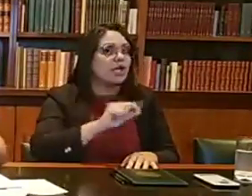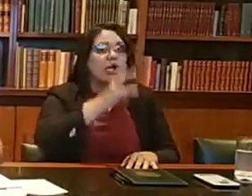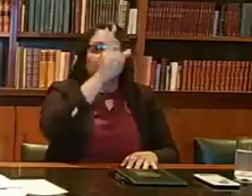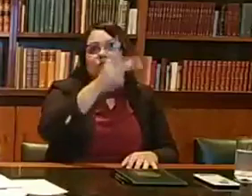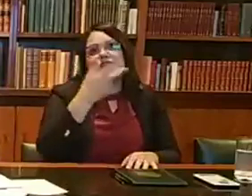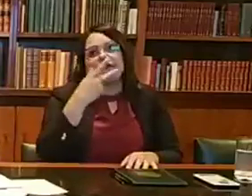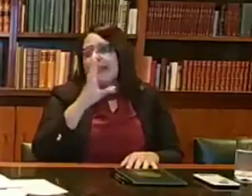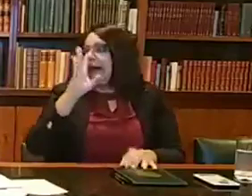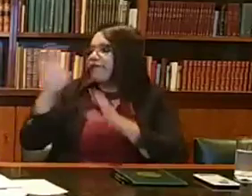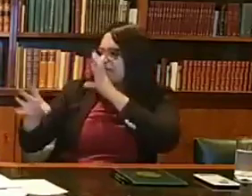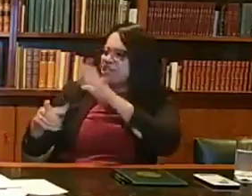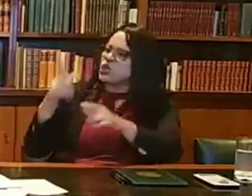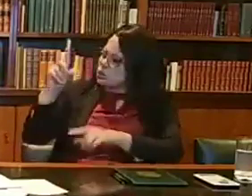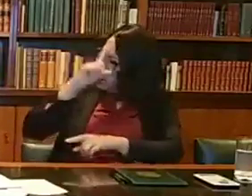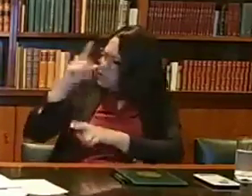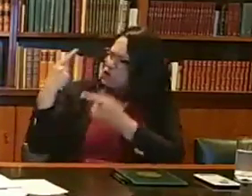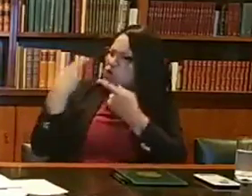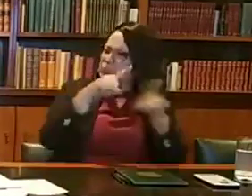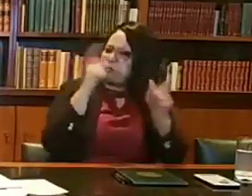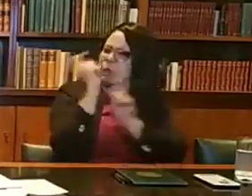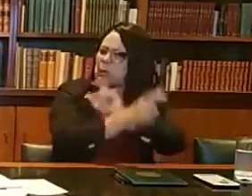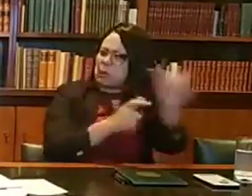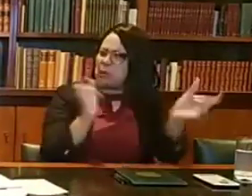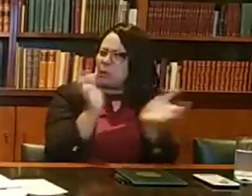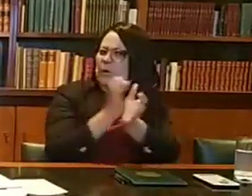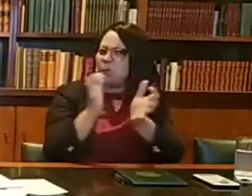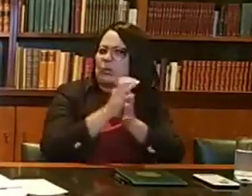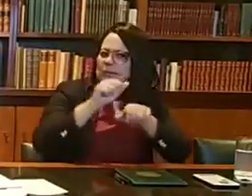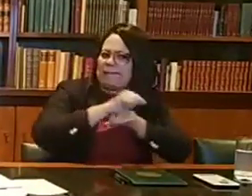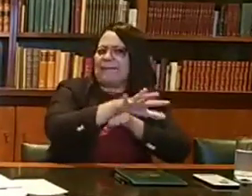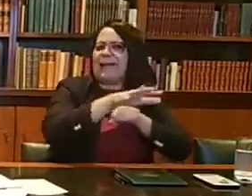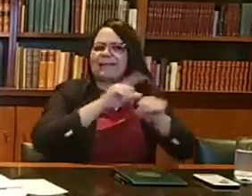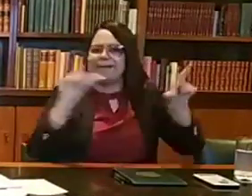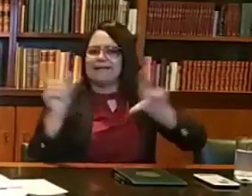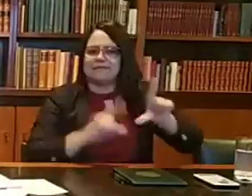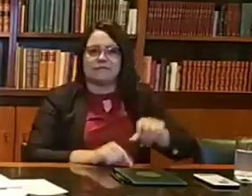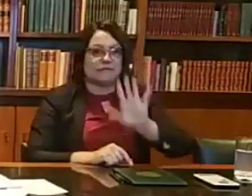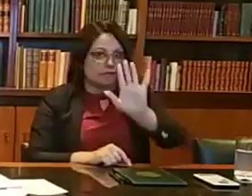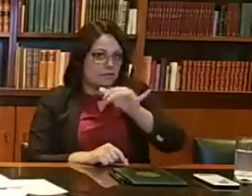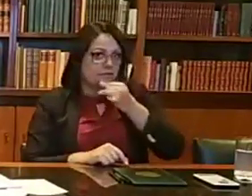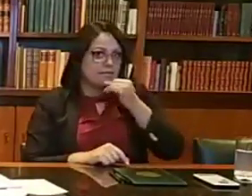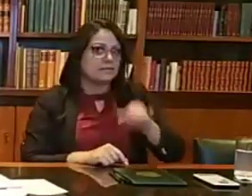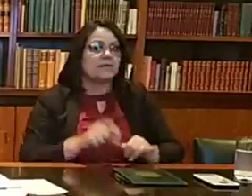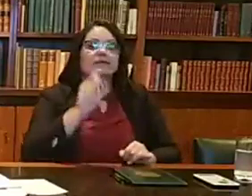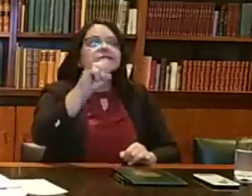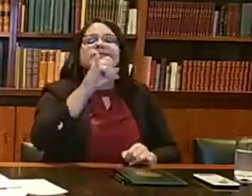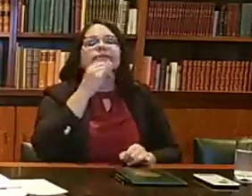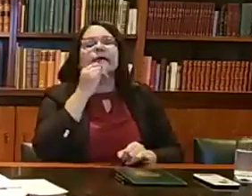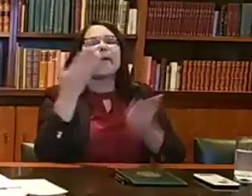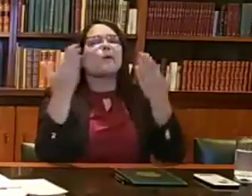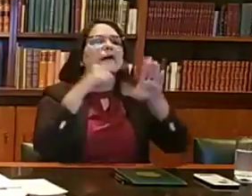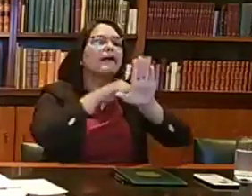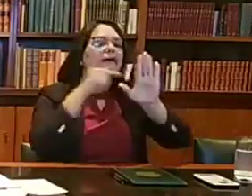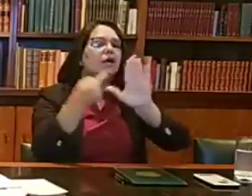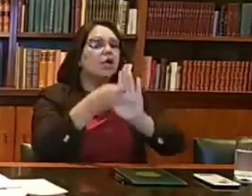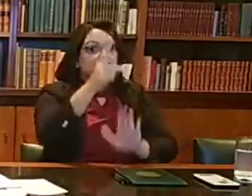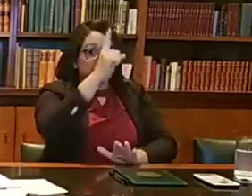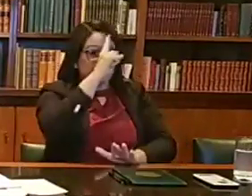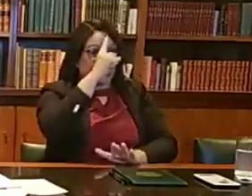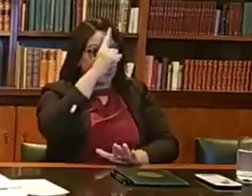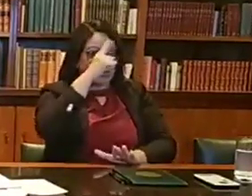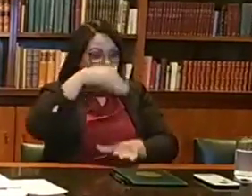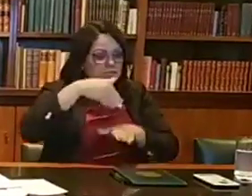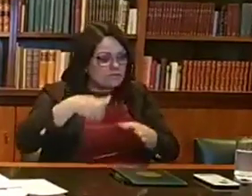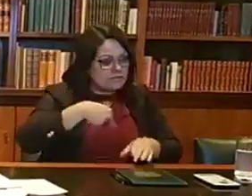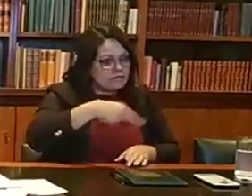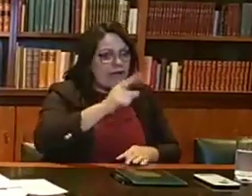vai trabalhar e passa num local, né? E todo dia você é assaltado aqui mesmo. O que que tu faz? Você pega outro caminho, não é isso? Com certeza.